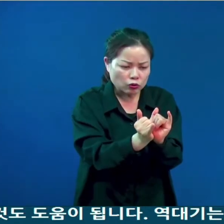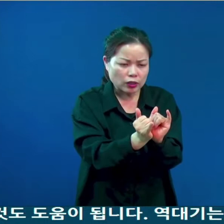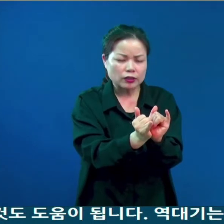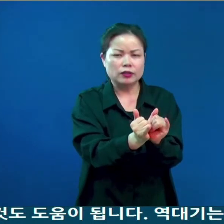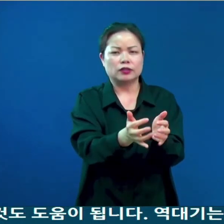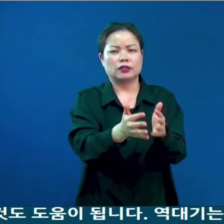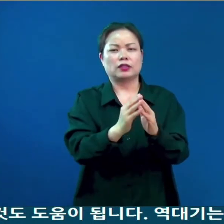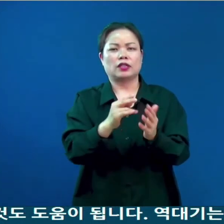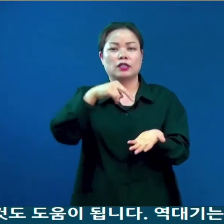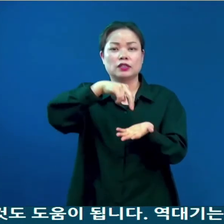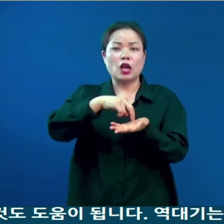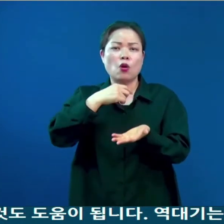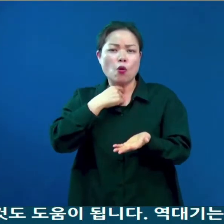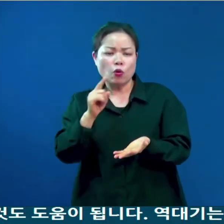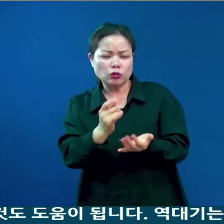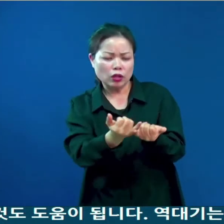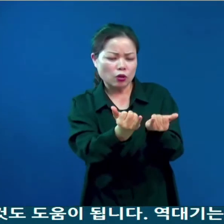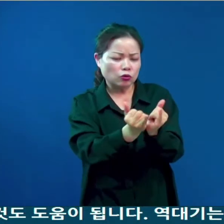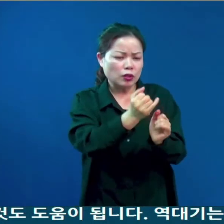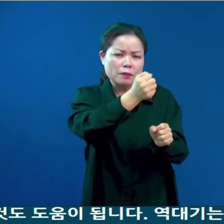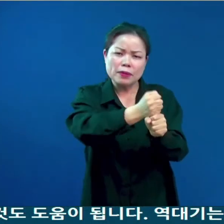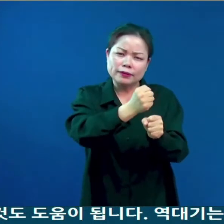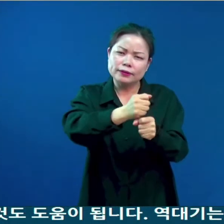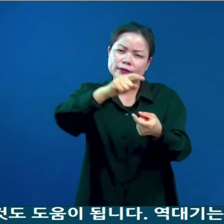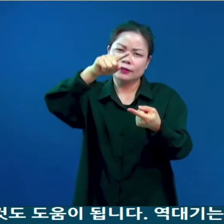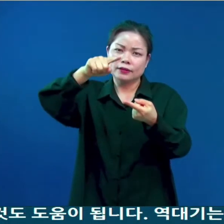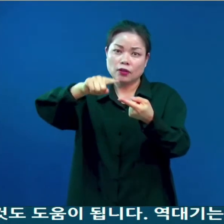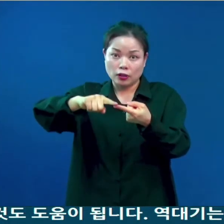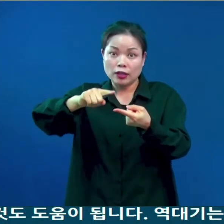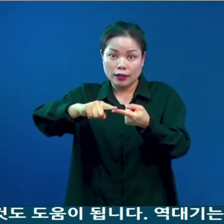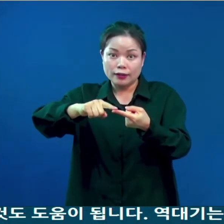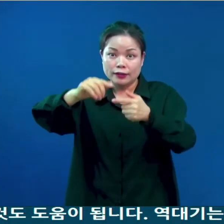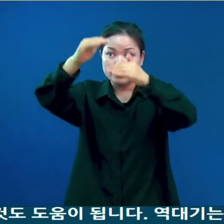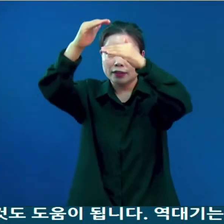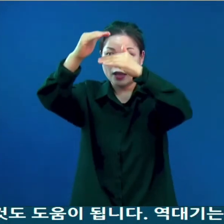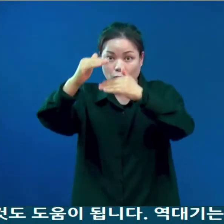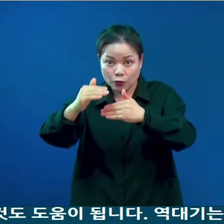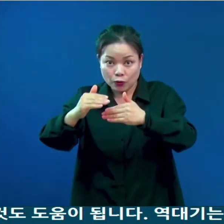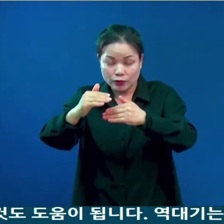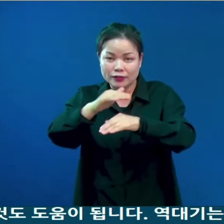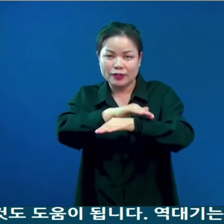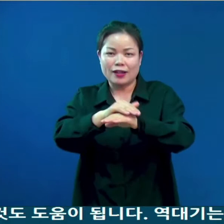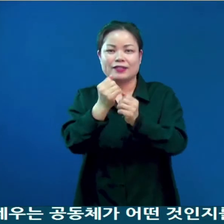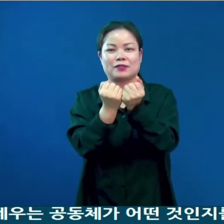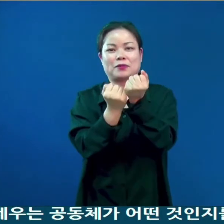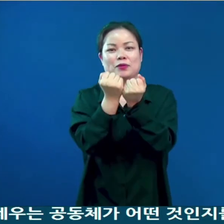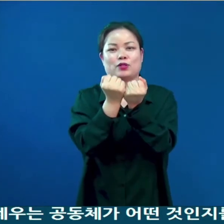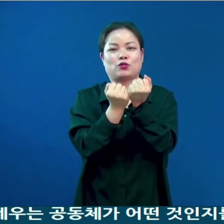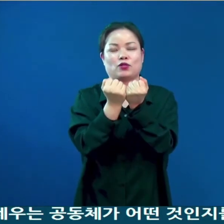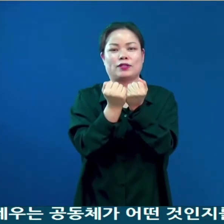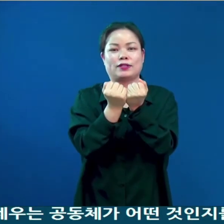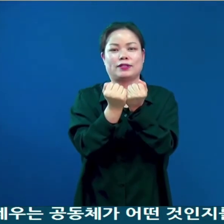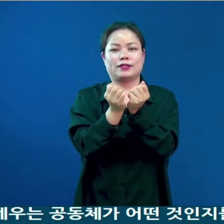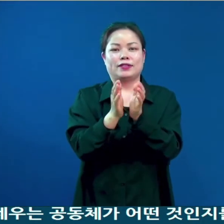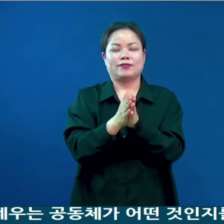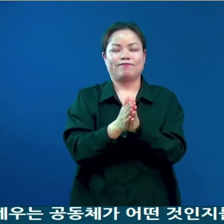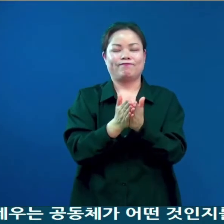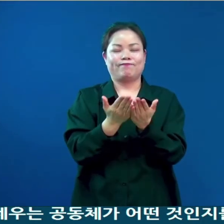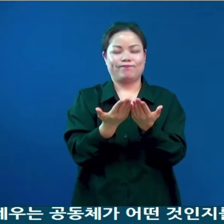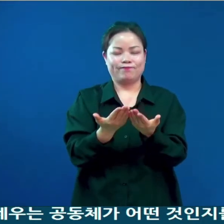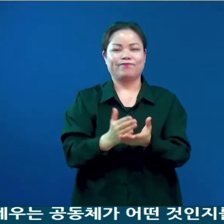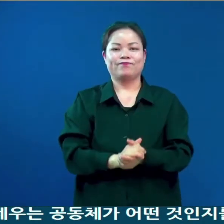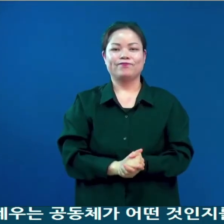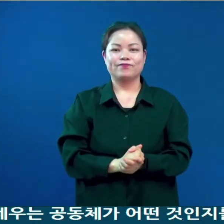사람들에게 어떻게 공동체를 세워가야 되는지에 대한 내용을 잘 설명해주고 있는 책이기도